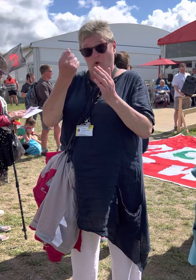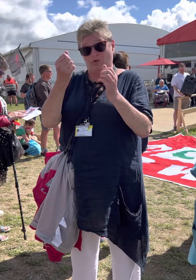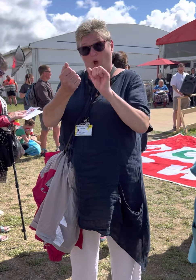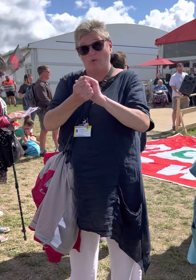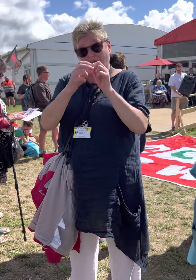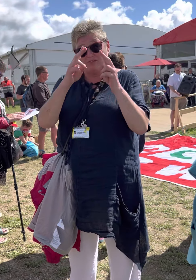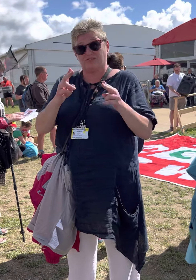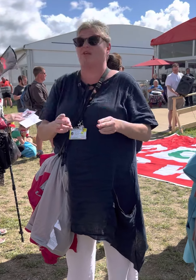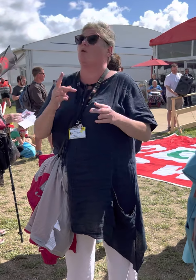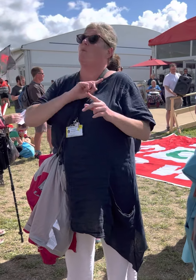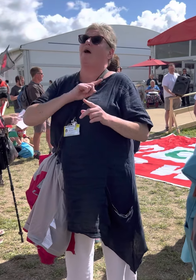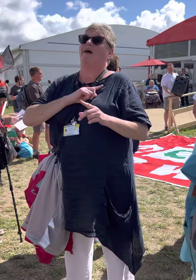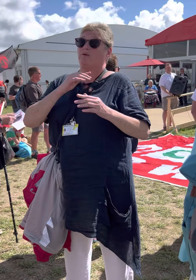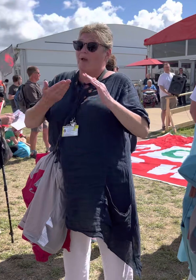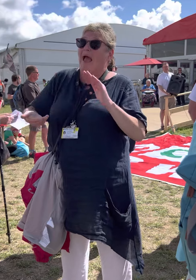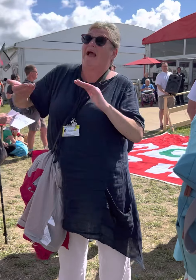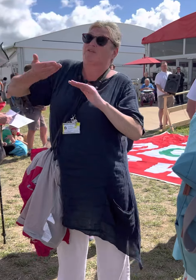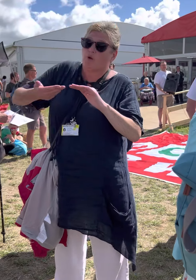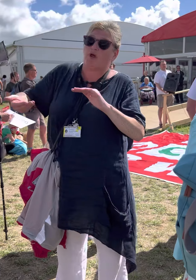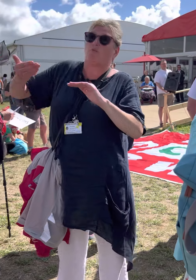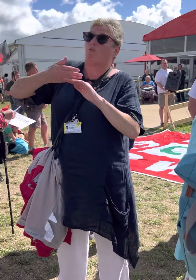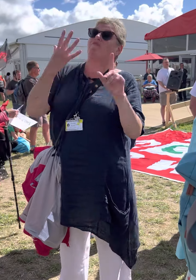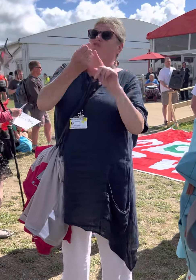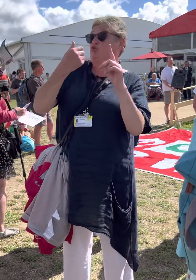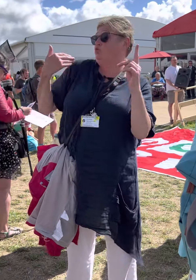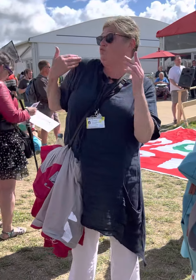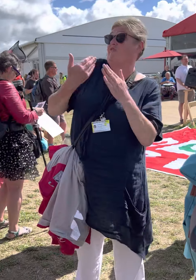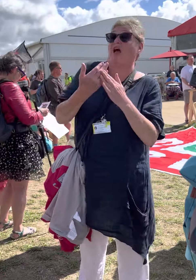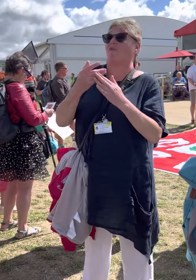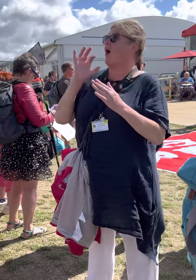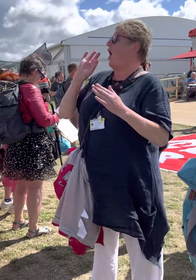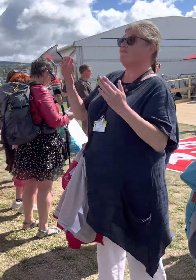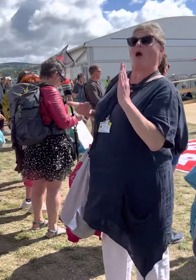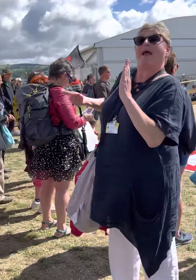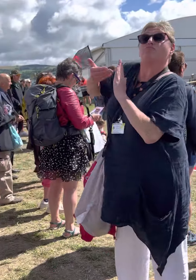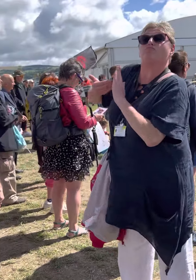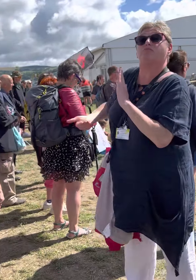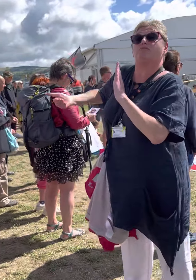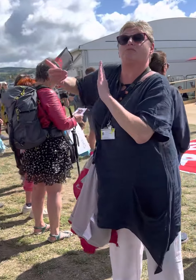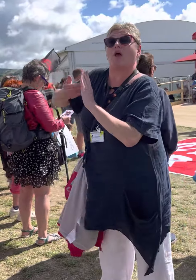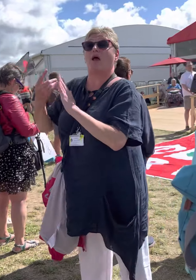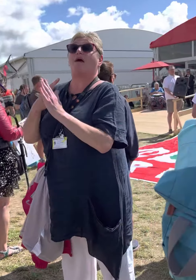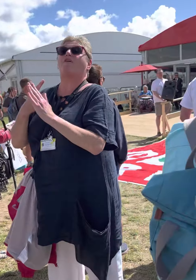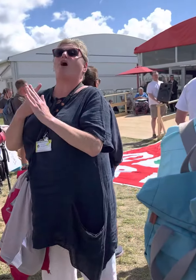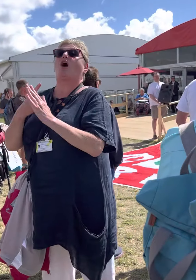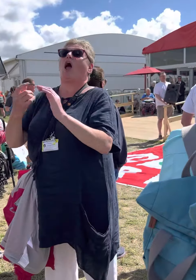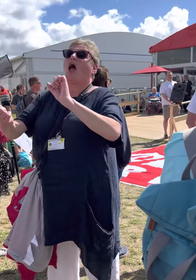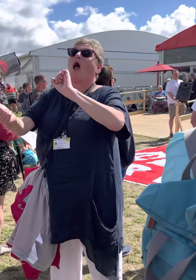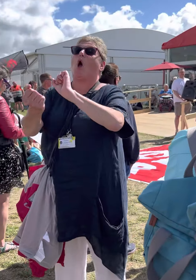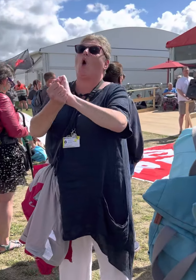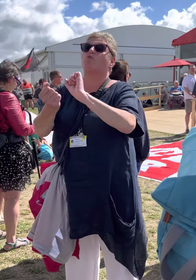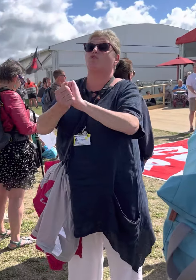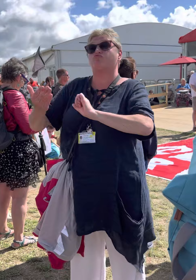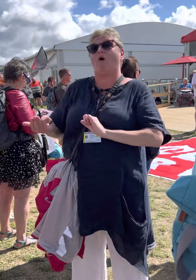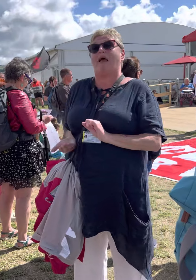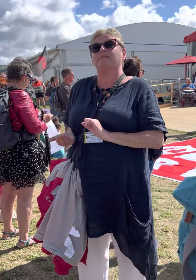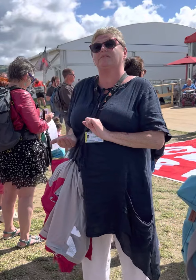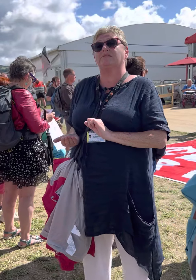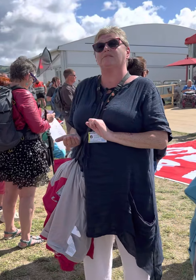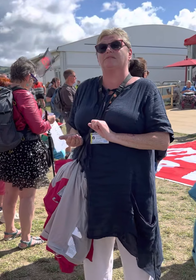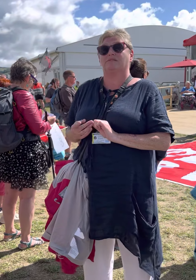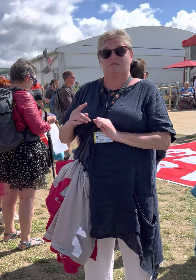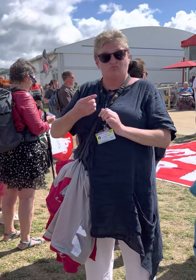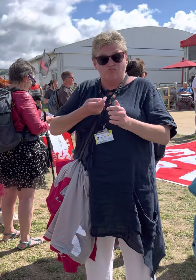heddi i adeiladu ar be ni di ennill hyd yn hyn a galw ar y Llywodraeth i gyflwyno deddf eiddo fydd yn cymryd y system tai